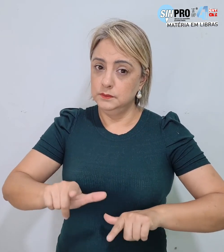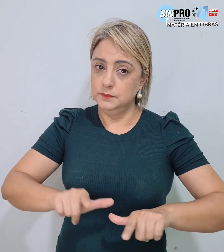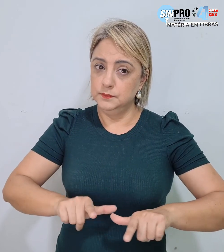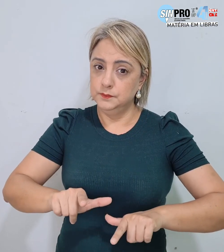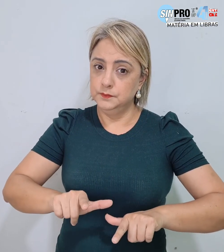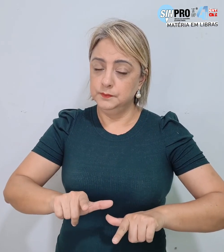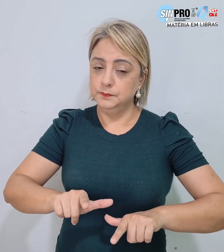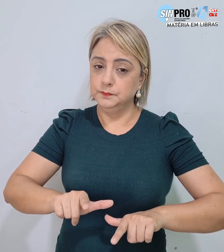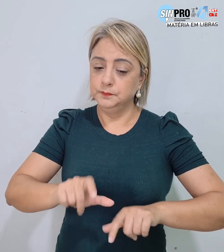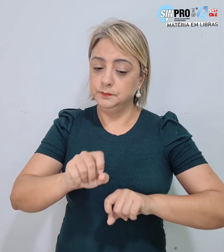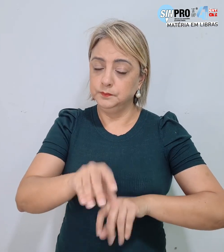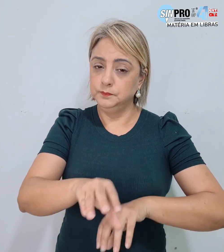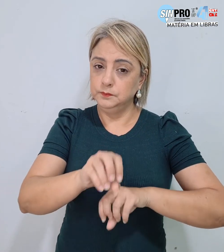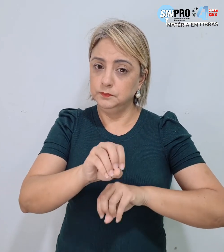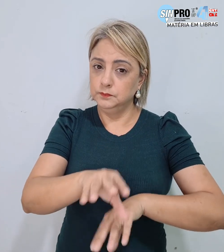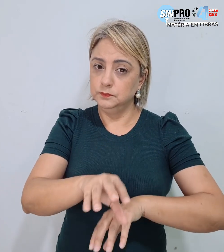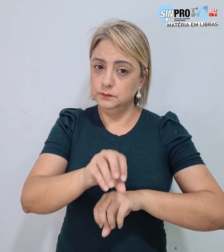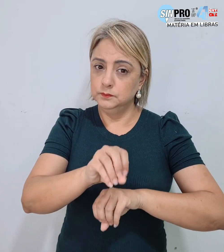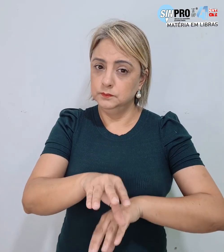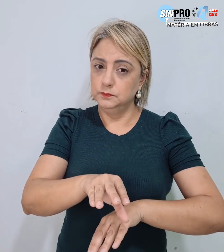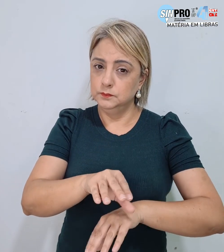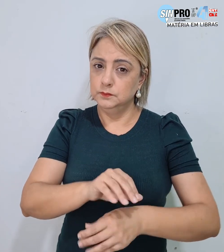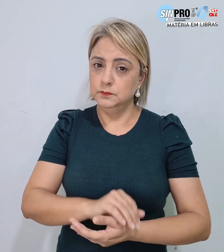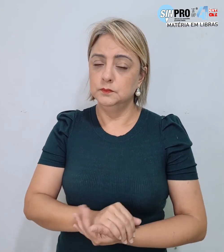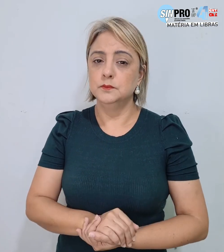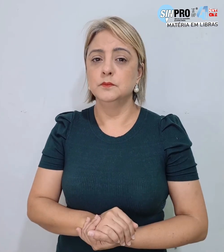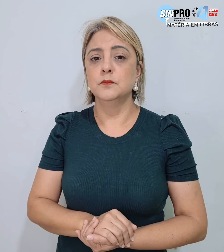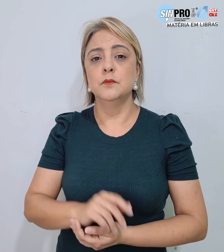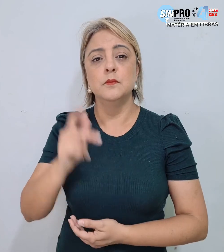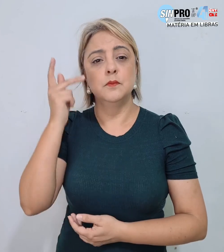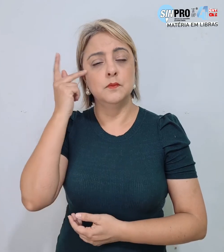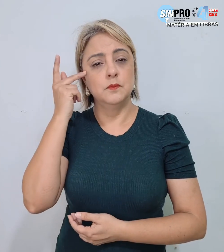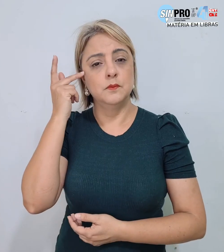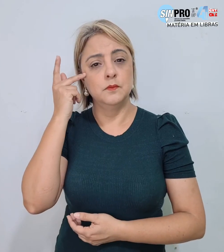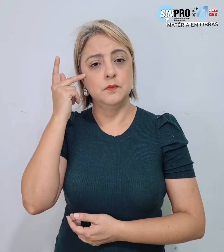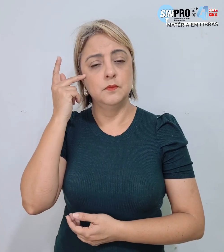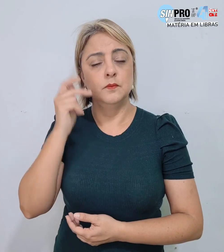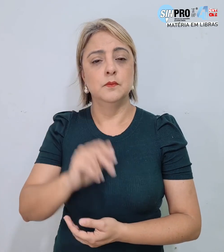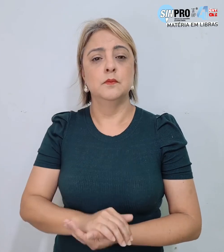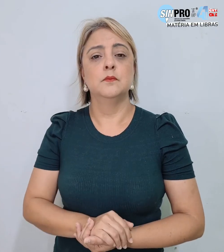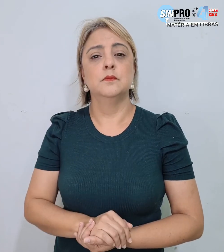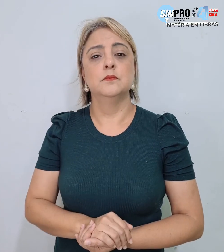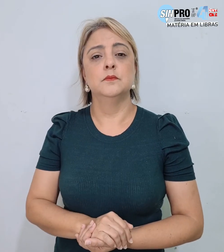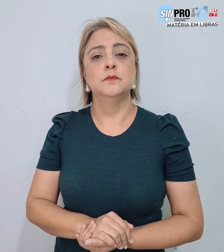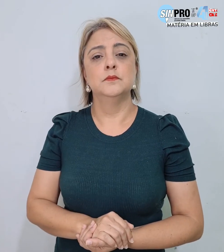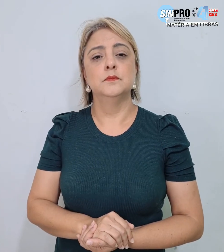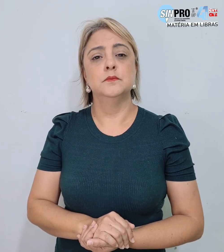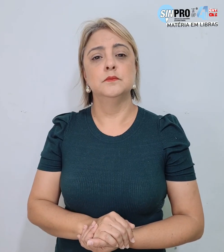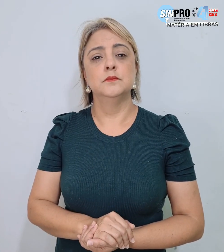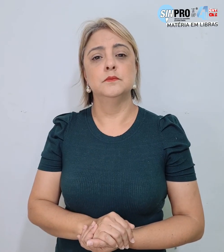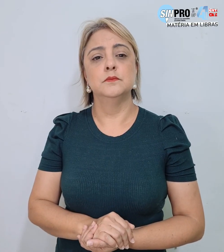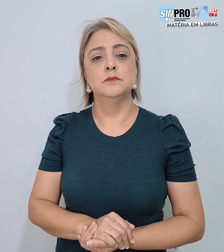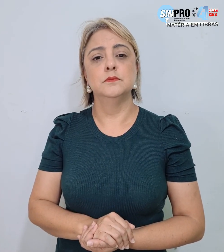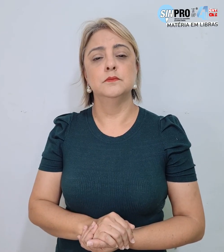o e servidores da Educação e do Estado de São Paulo e a